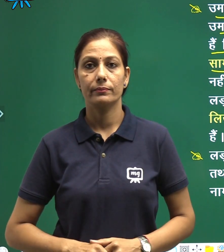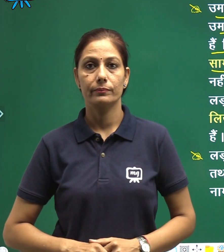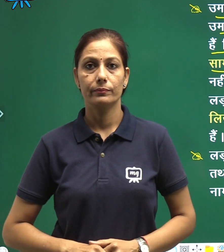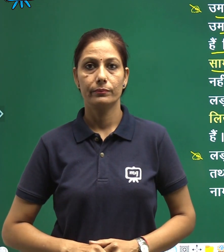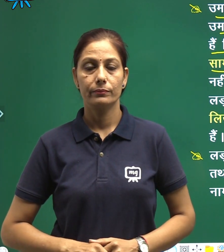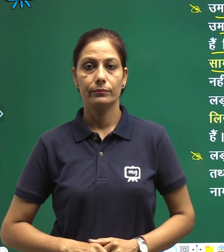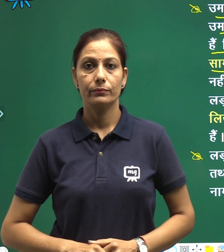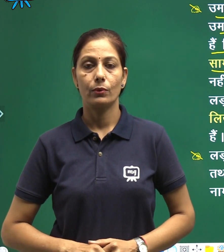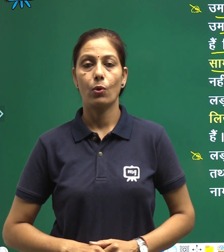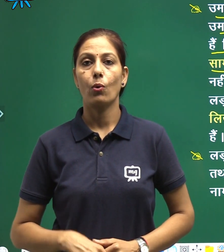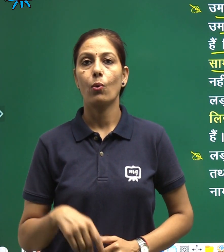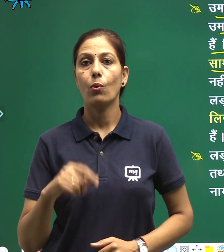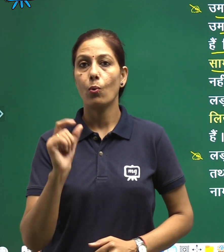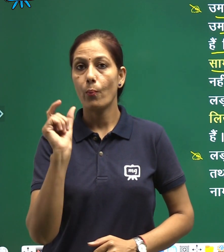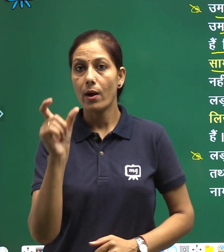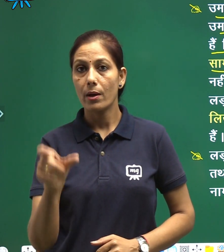उमा को